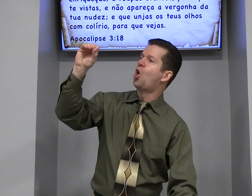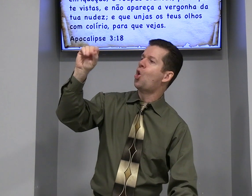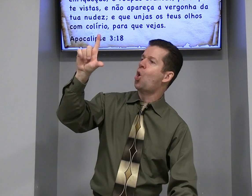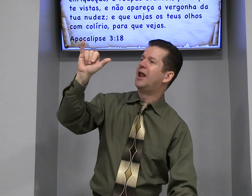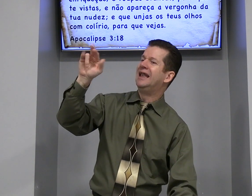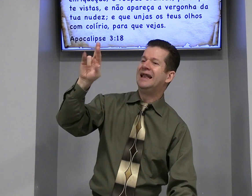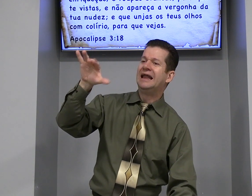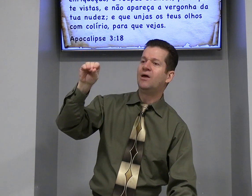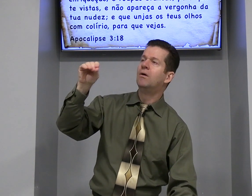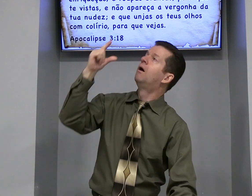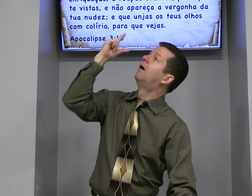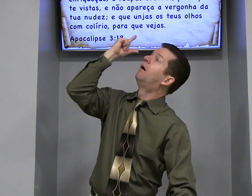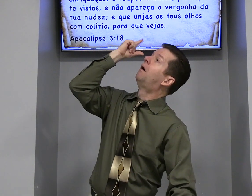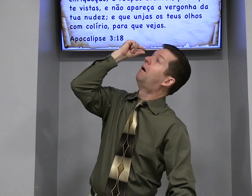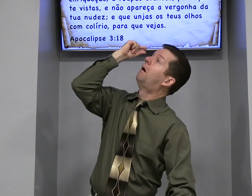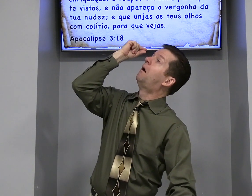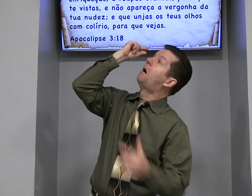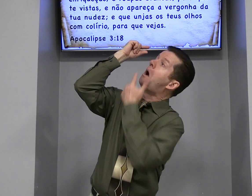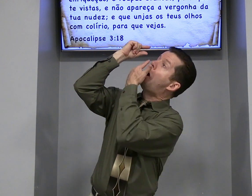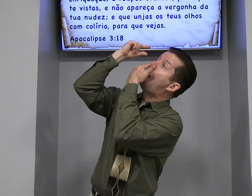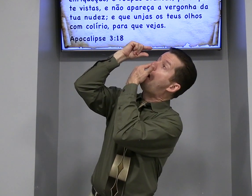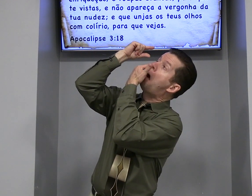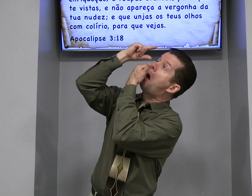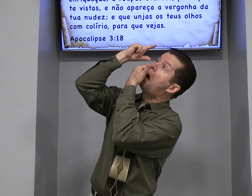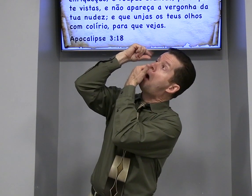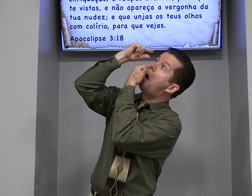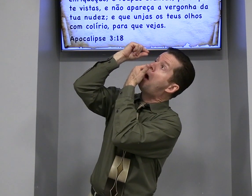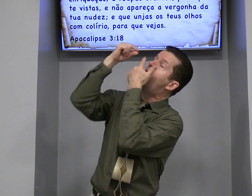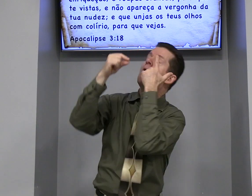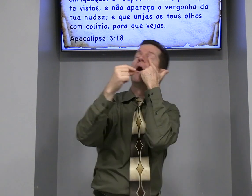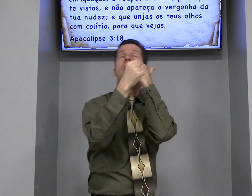e que unjas os teus olhos com colírio,